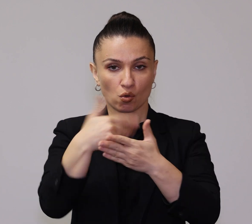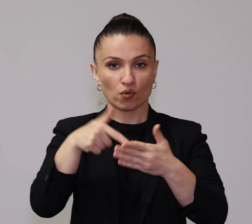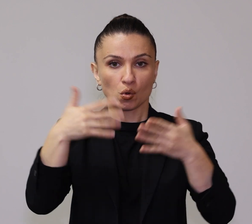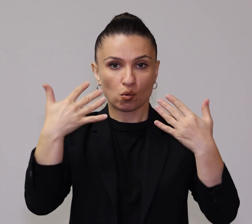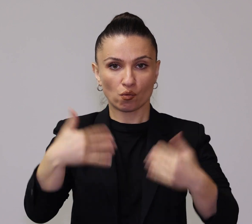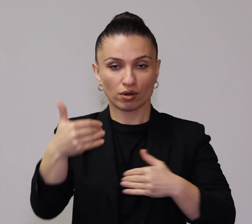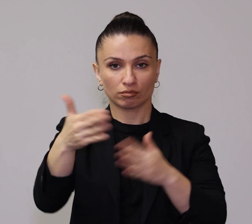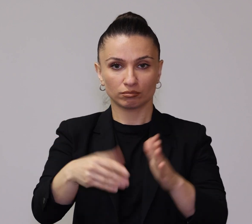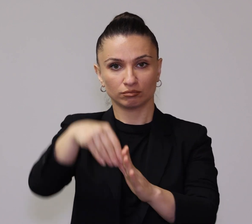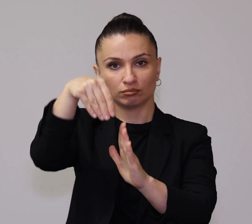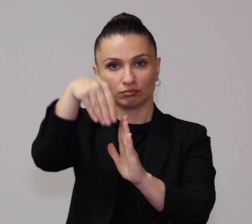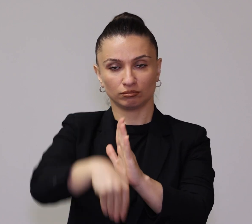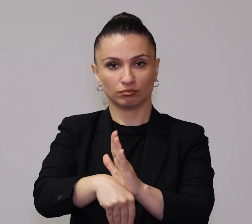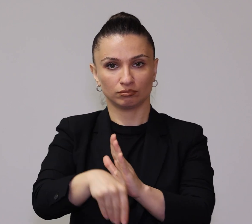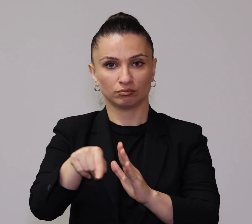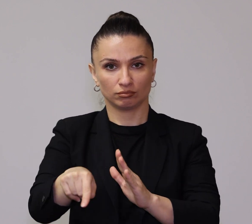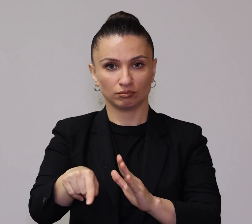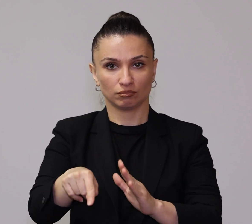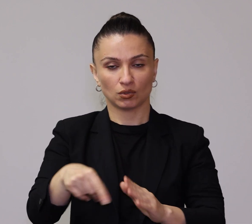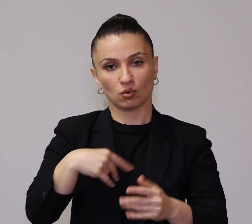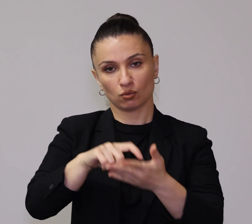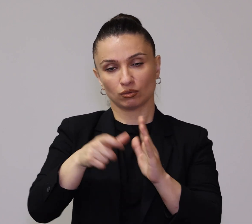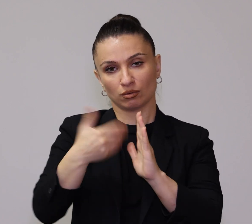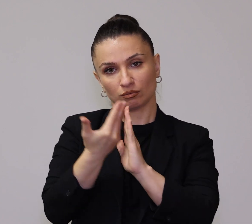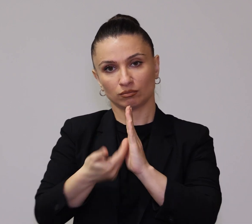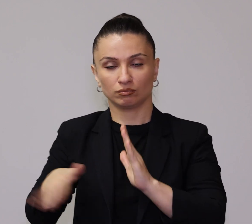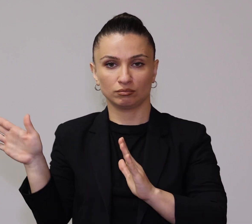კონვერტი მოათავსეთ საარჩევნო ყუთში და დატოვეთ საარჩევნო უბანი.